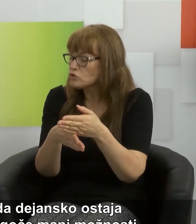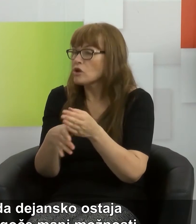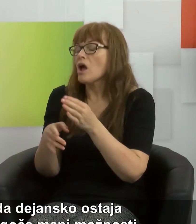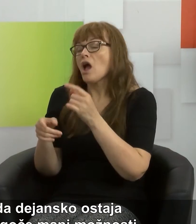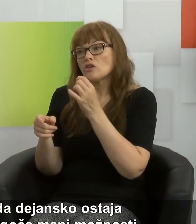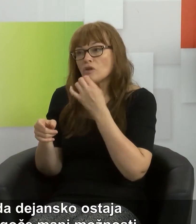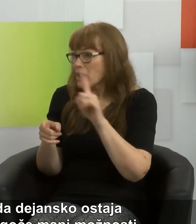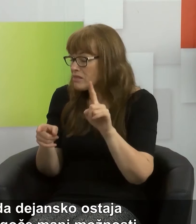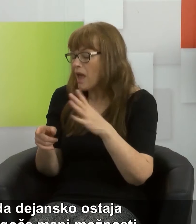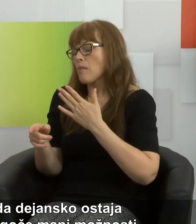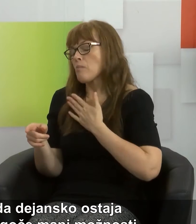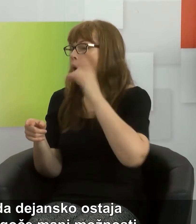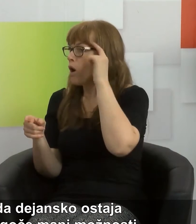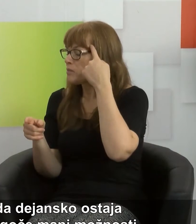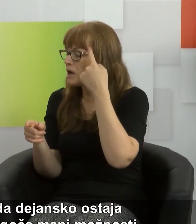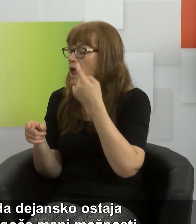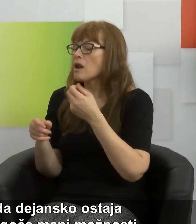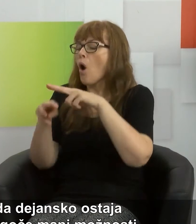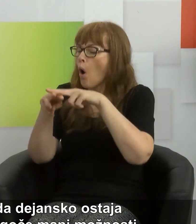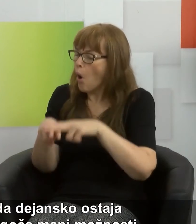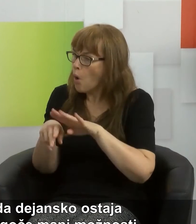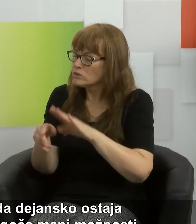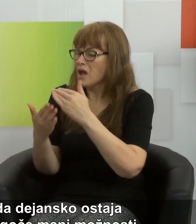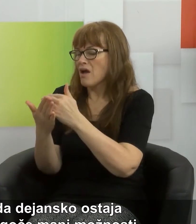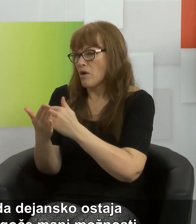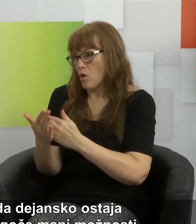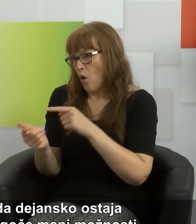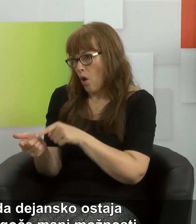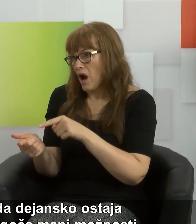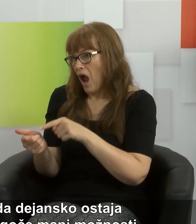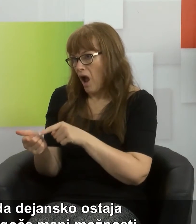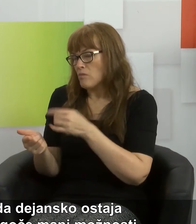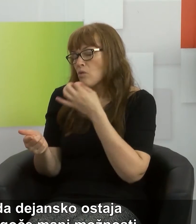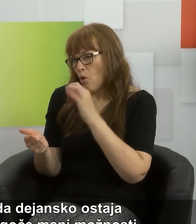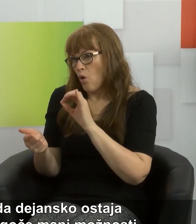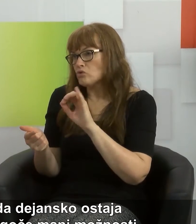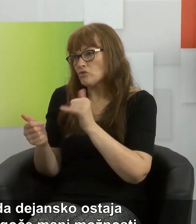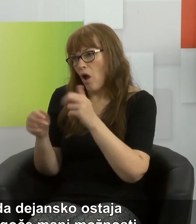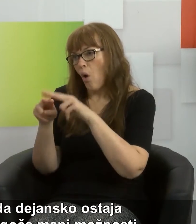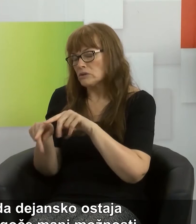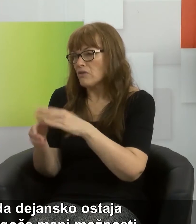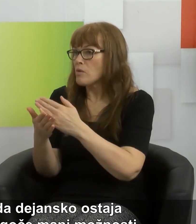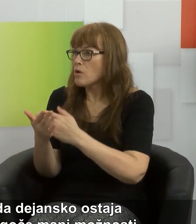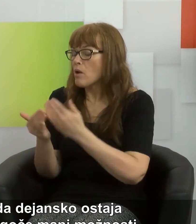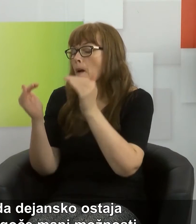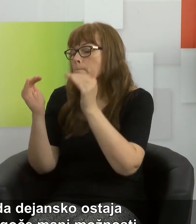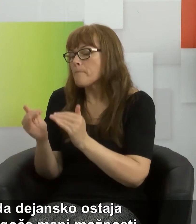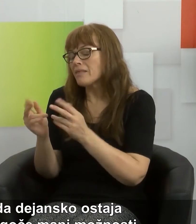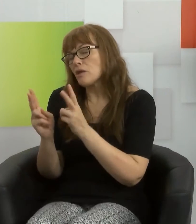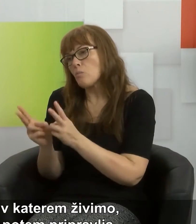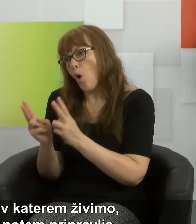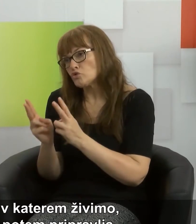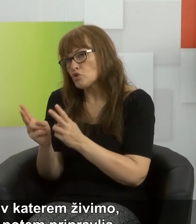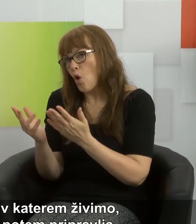moje mnenje, da dejansko ostaja v programu, kjer je mogoče manj